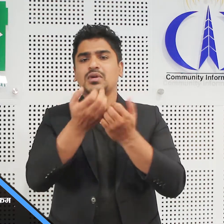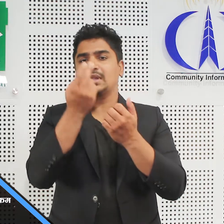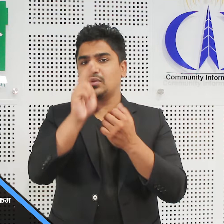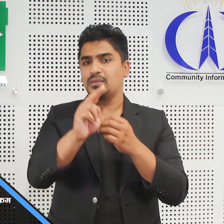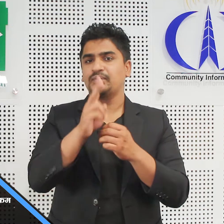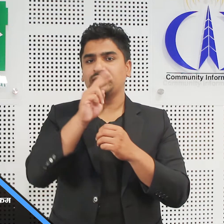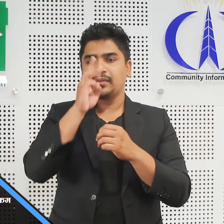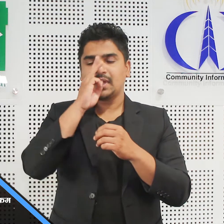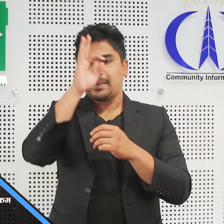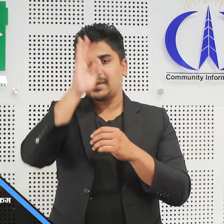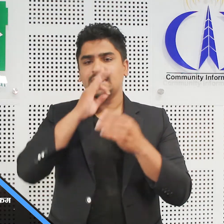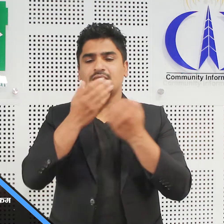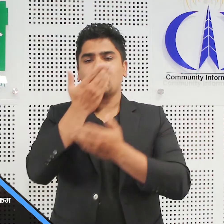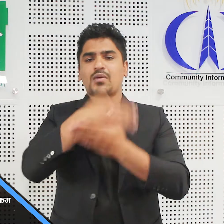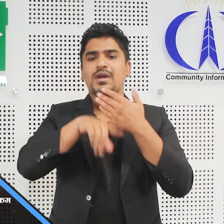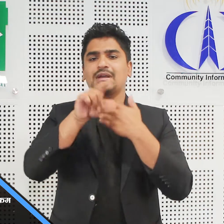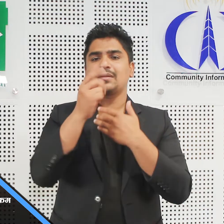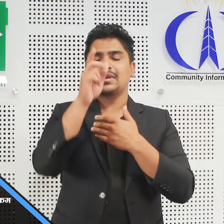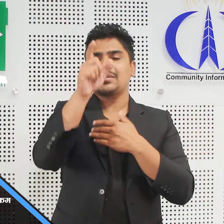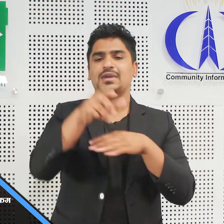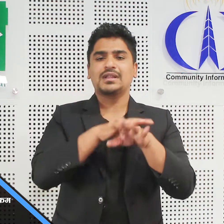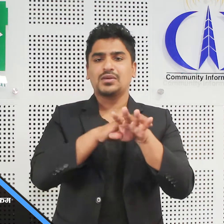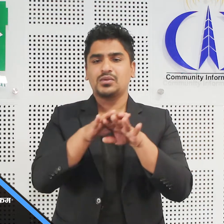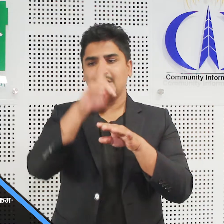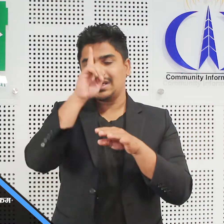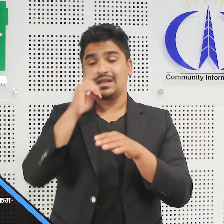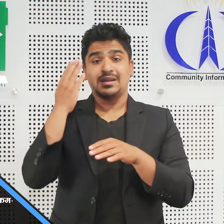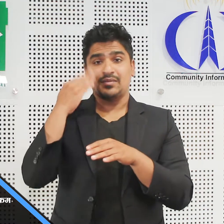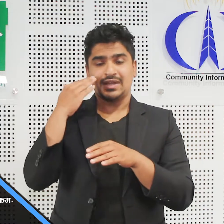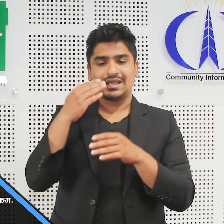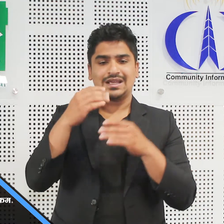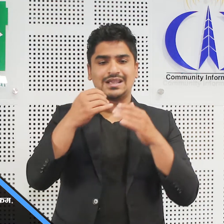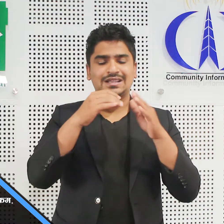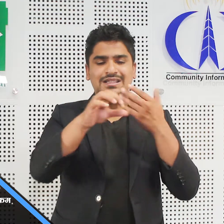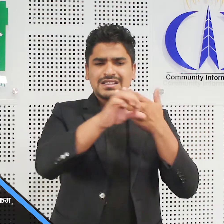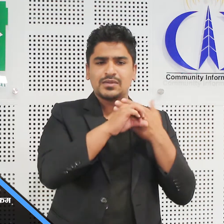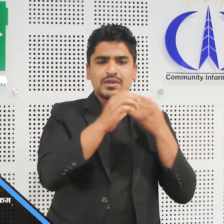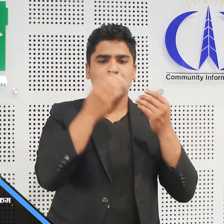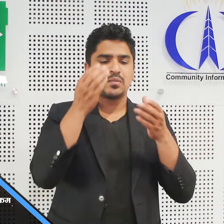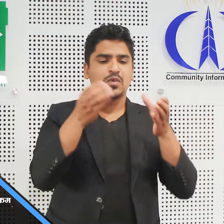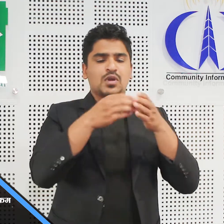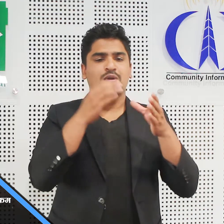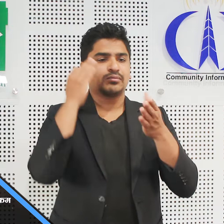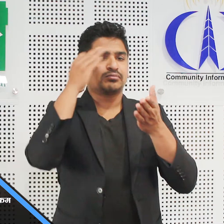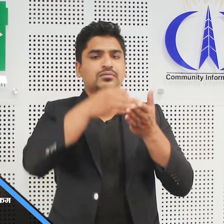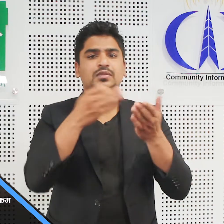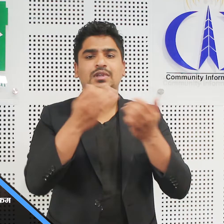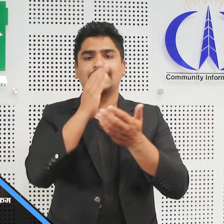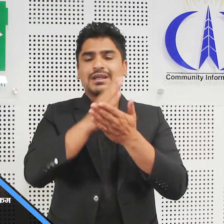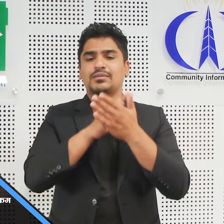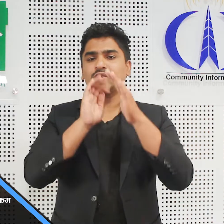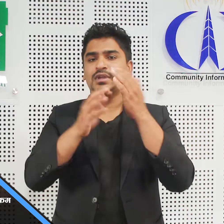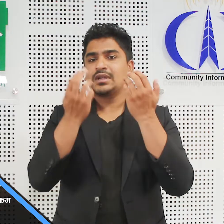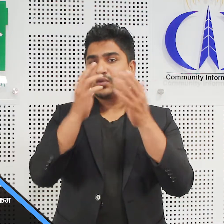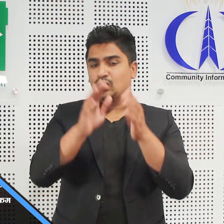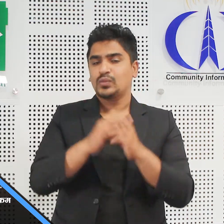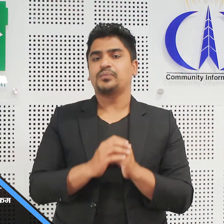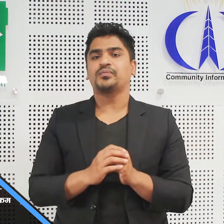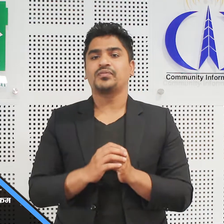विभिन्न क्षेत्रका व्यक्तिहरूलाई नगरपालिकाले विभिन्न सहयोगहरू गरेको थियो। यसमा चाहिँ विशेष गरी अपाङ्गता भएका व्यक्तिहरू, एकल महिला